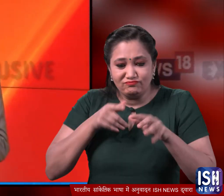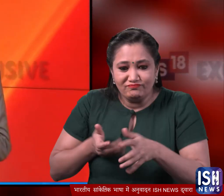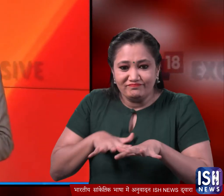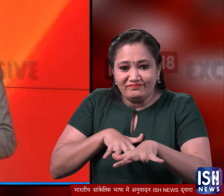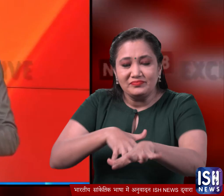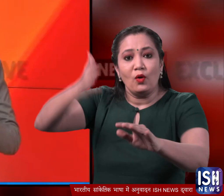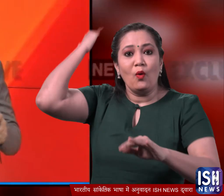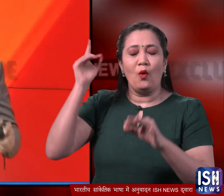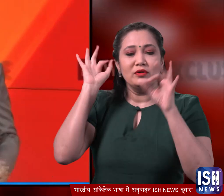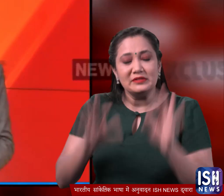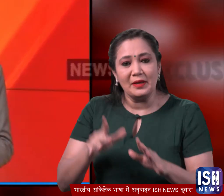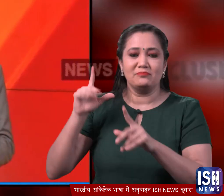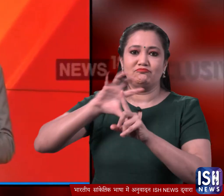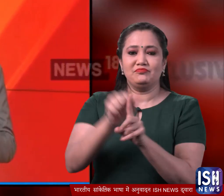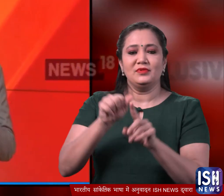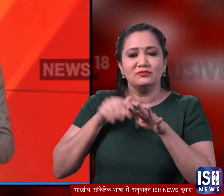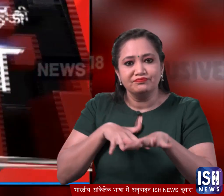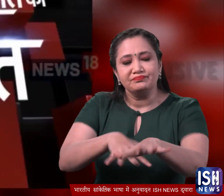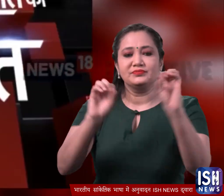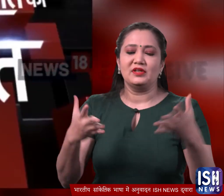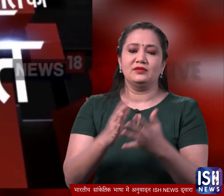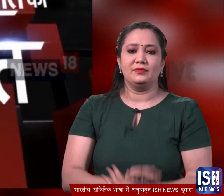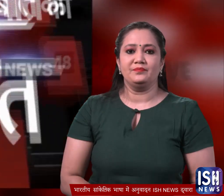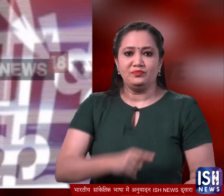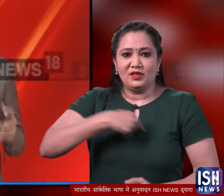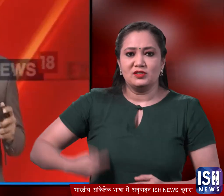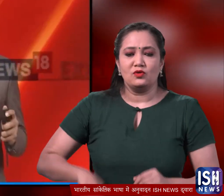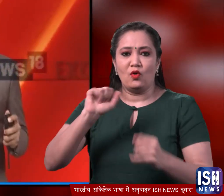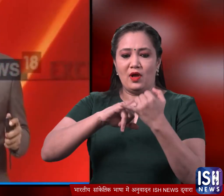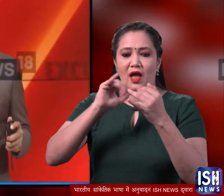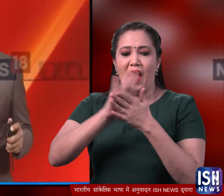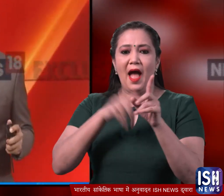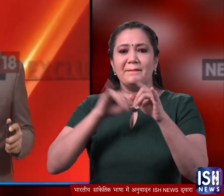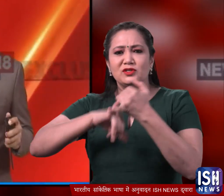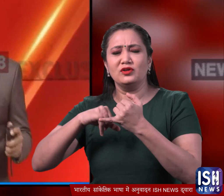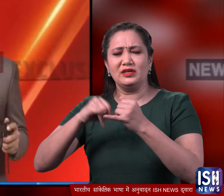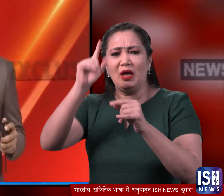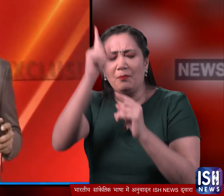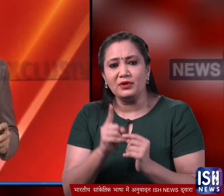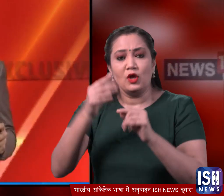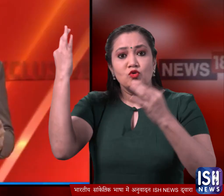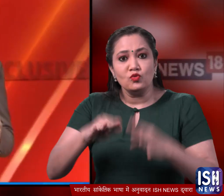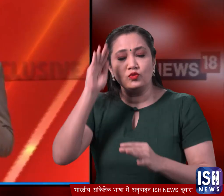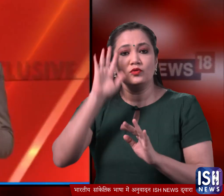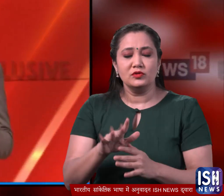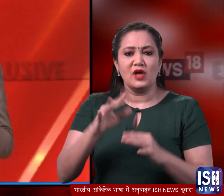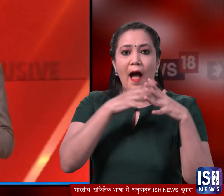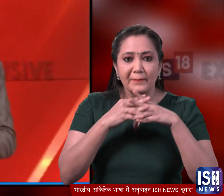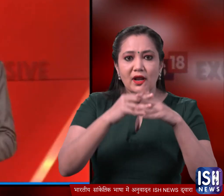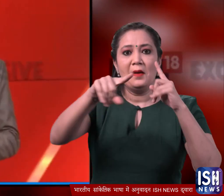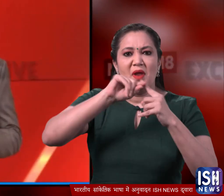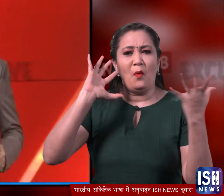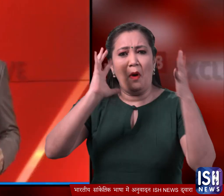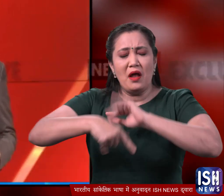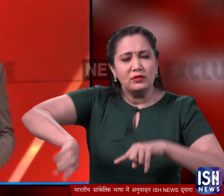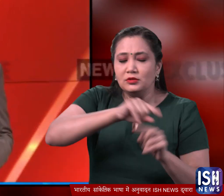की पालकी अपनी पुरानी भव्यता के साथ उज्जैन भ्रमण पर निकली। चीन की हाइपरसोनिक मिसाइल से जुड़ी एक नई जानकारी सामने आई है, जिसने अमेरिका समेत